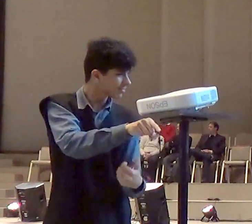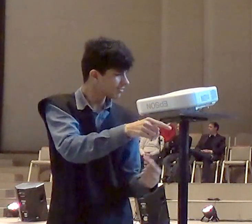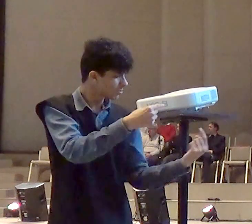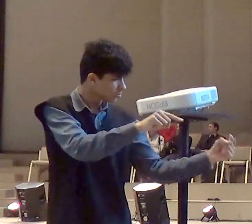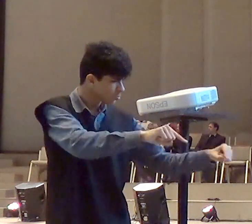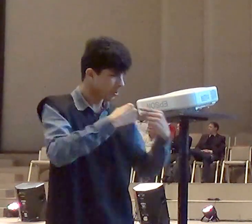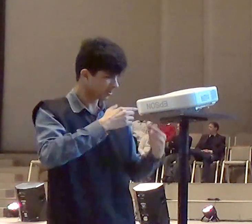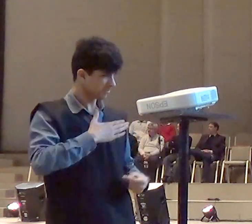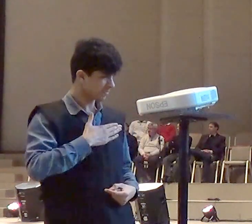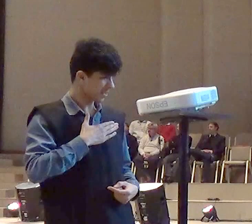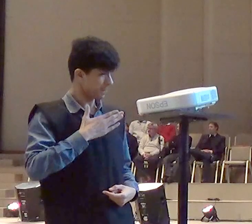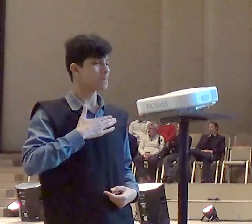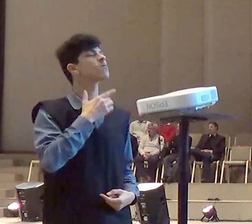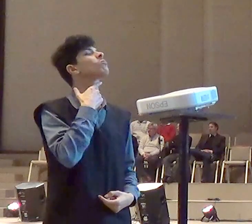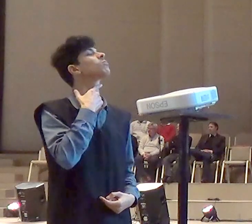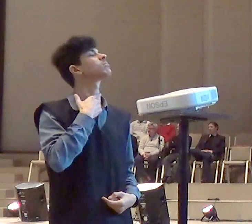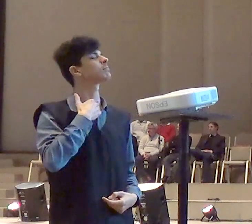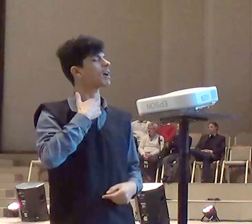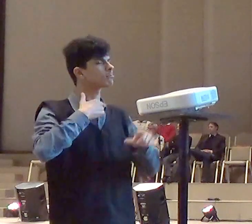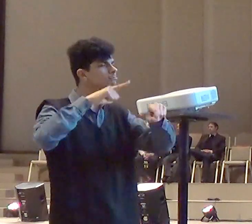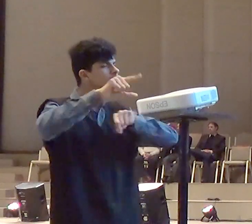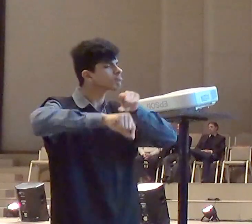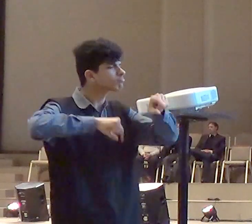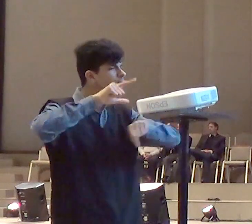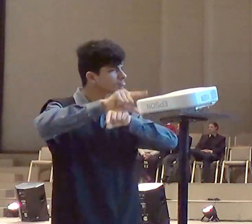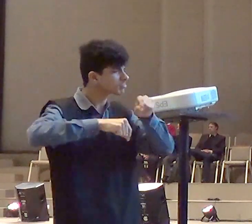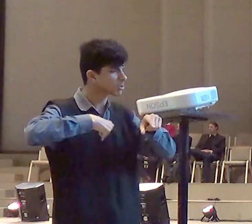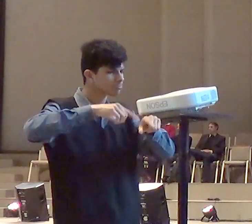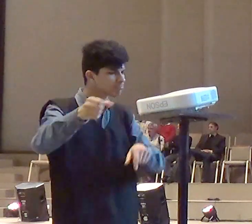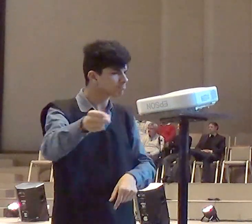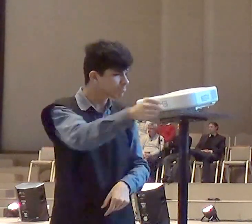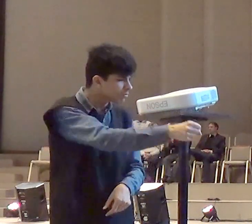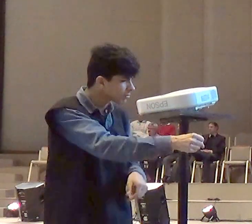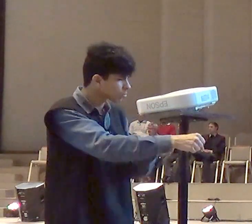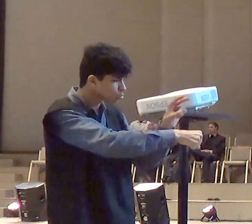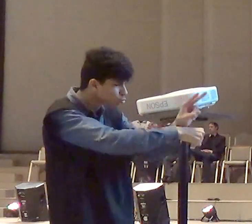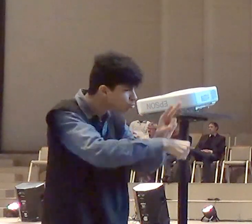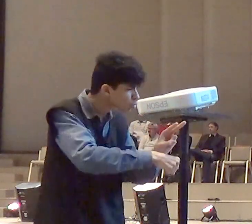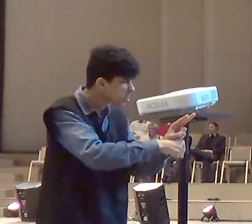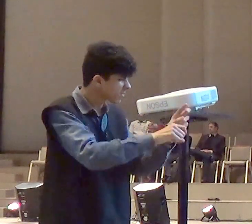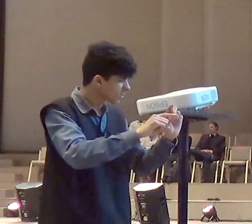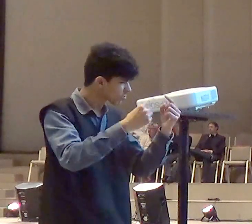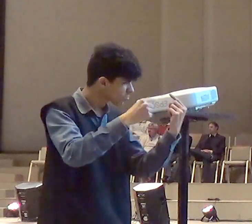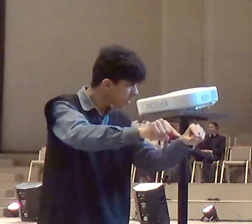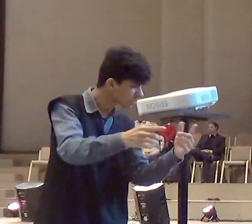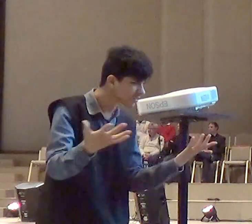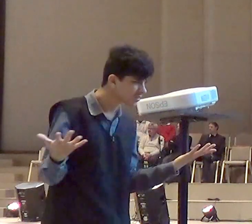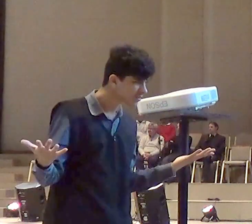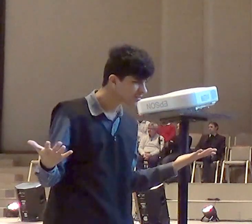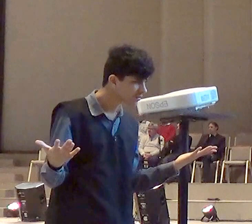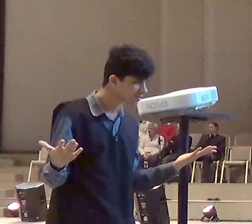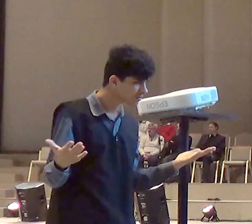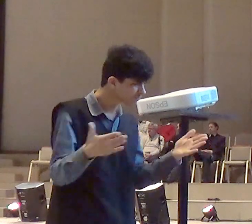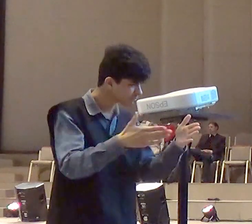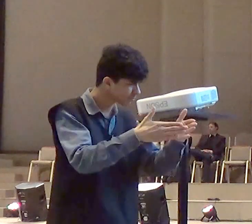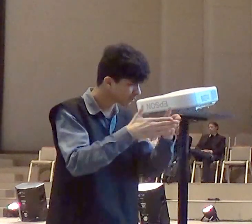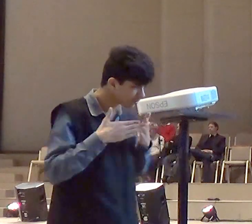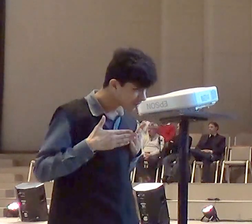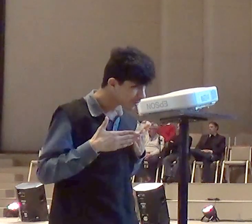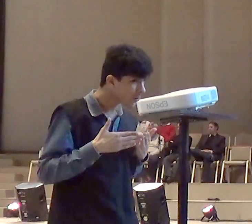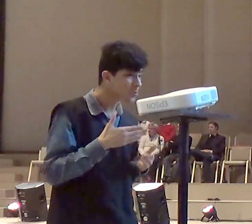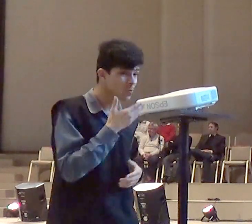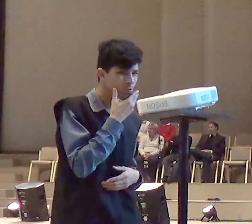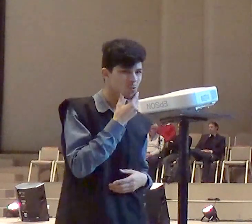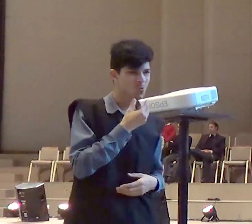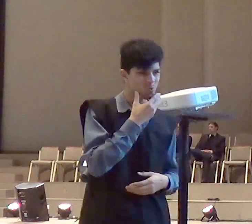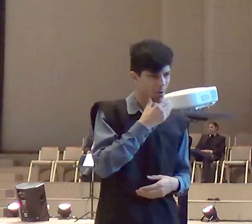de Deus para a vida deles correta vai dizendo deus por que que